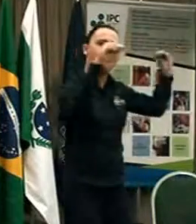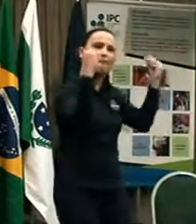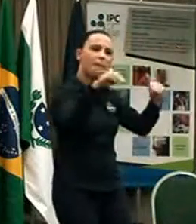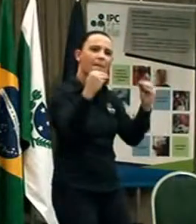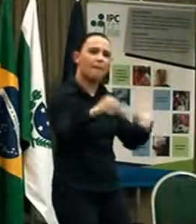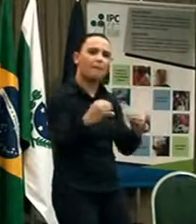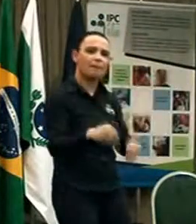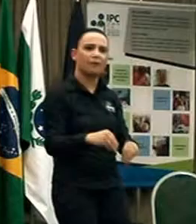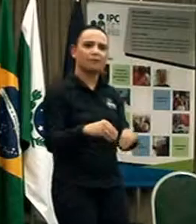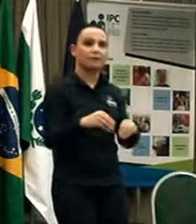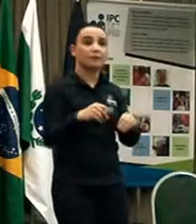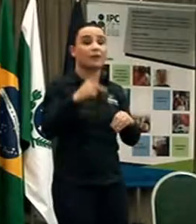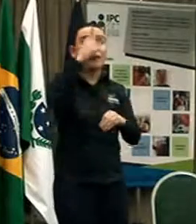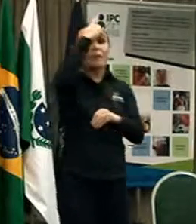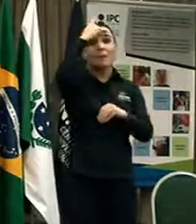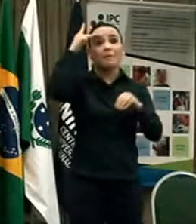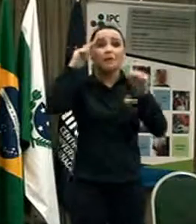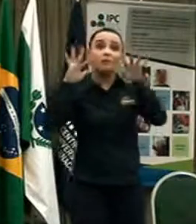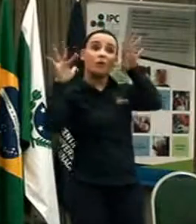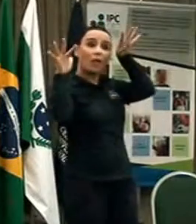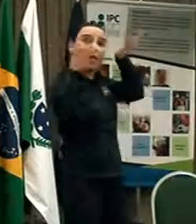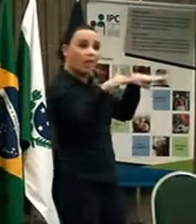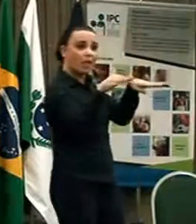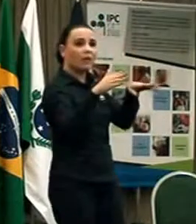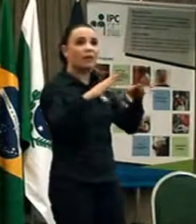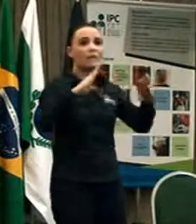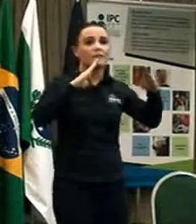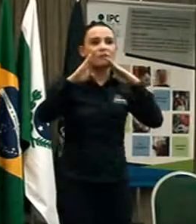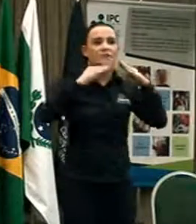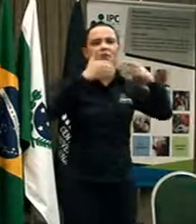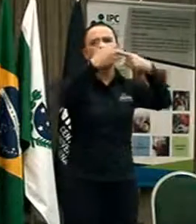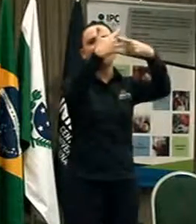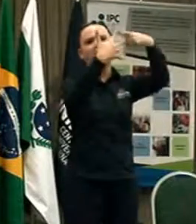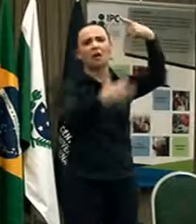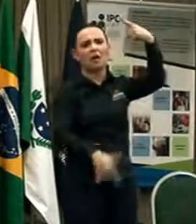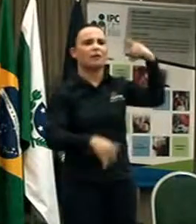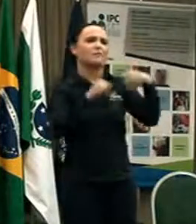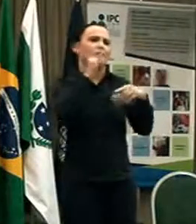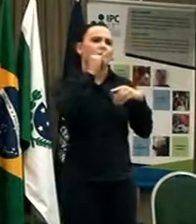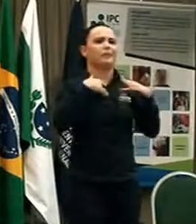por uma multidão. Postam suas raivas, suas.